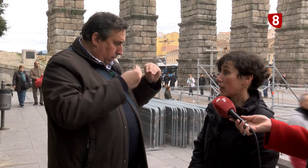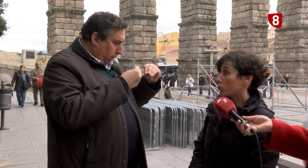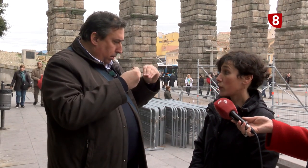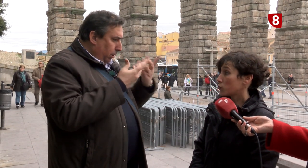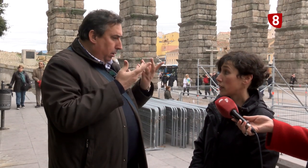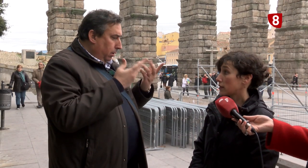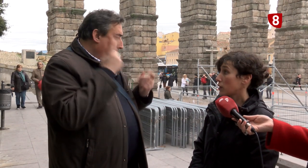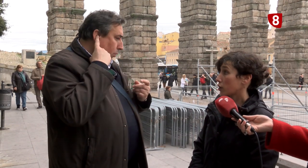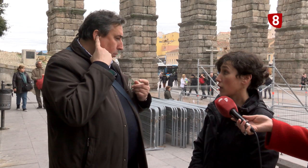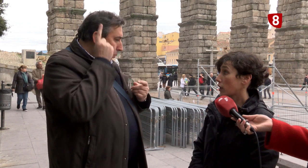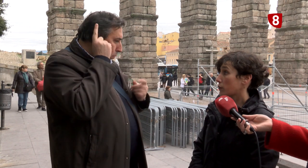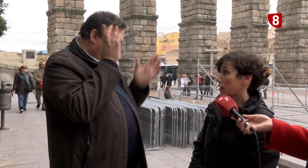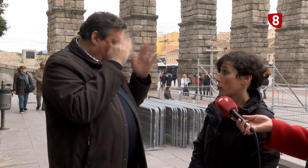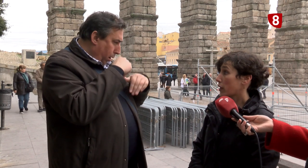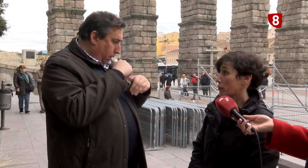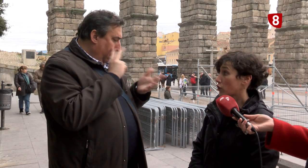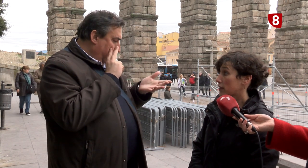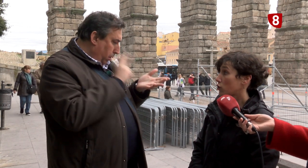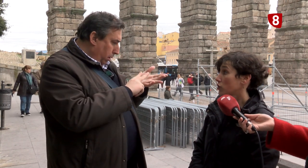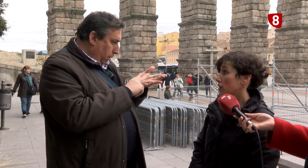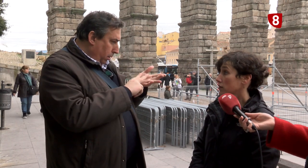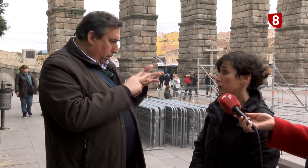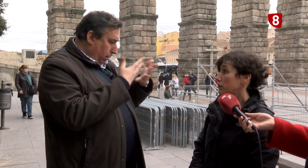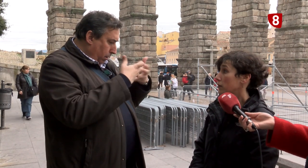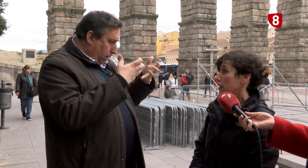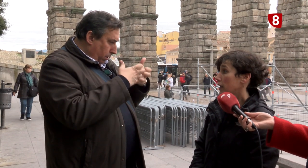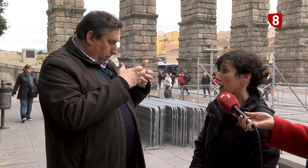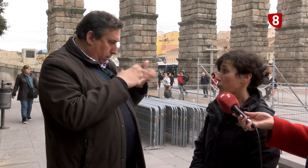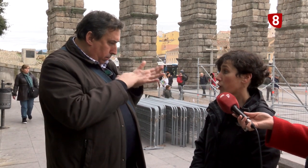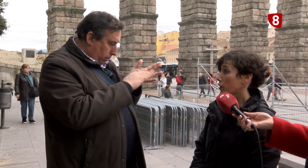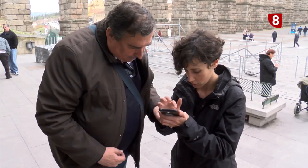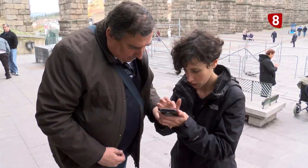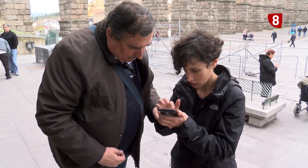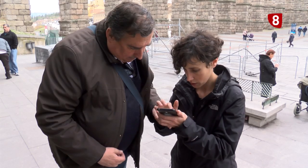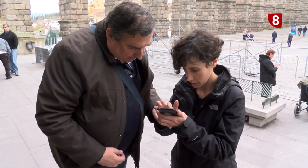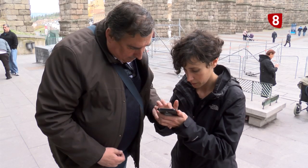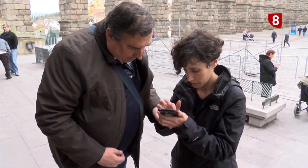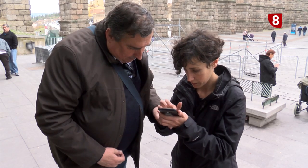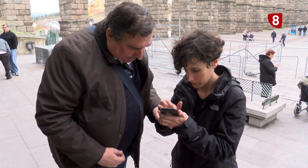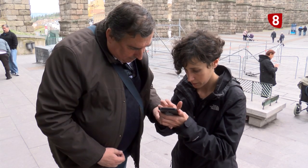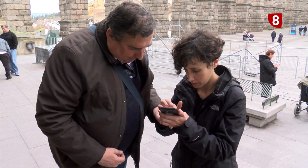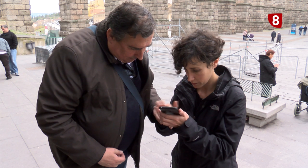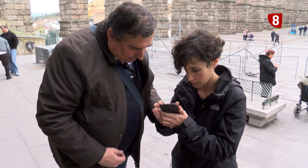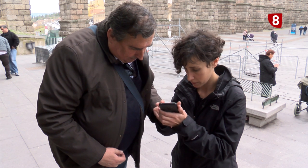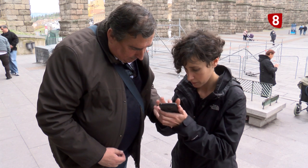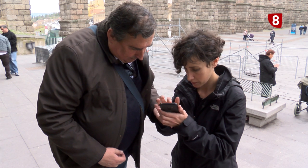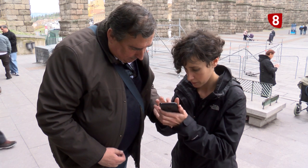también en el móvil es muy interesante porque hay una adaptación para personas que no oyen en la que pueden ver los textos adaptados